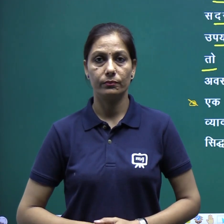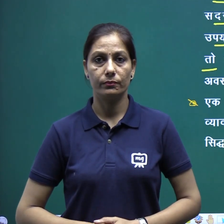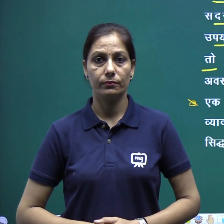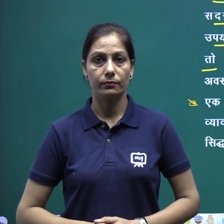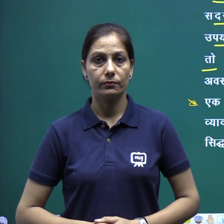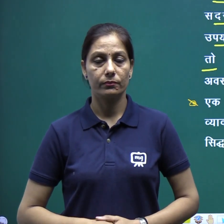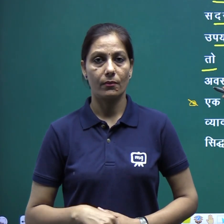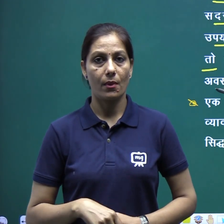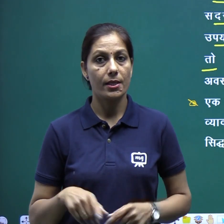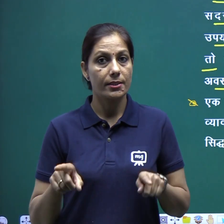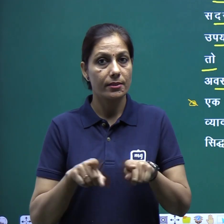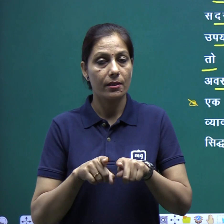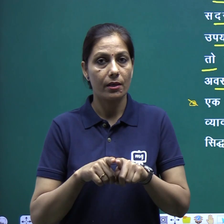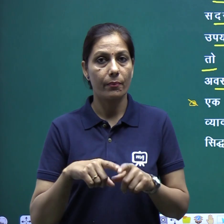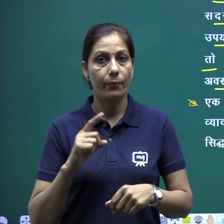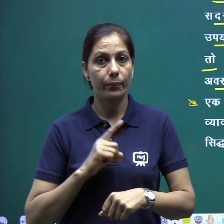समान अवसर